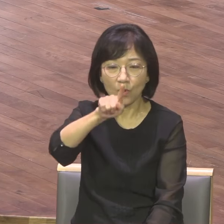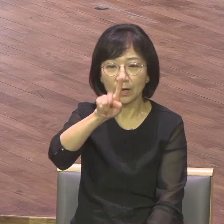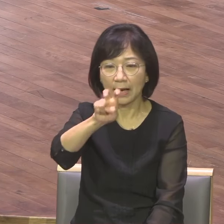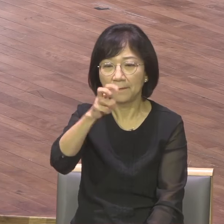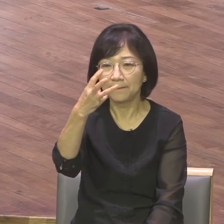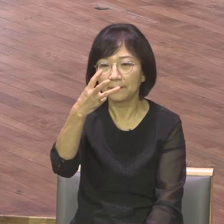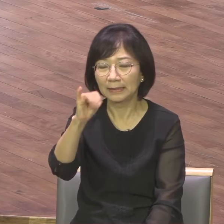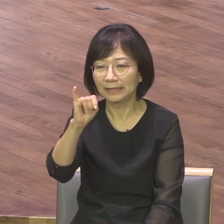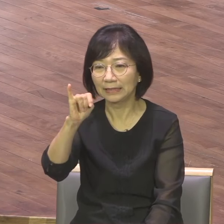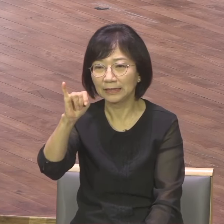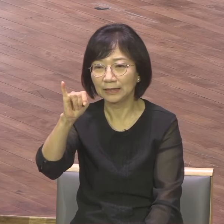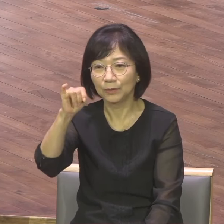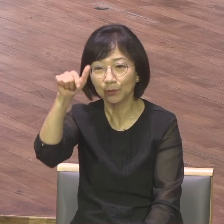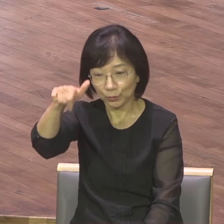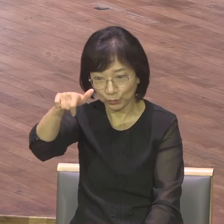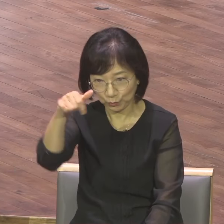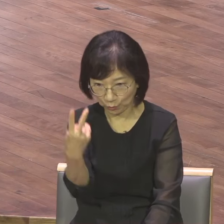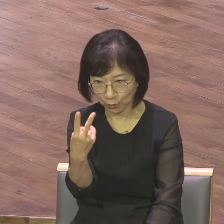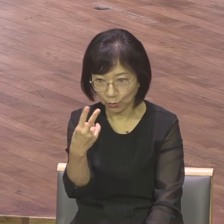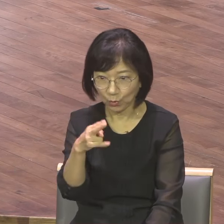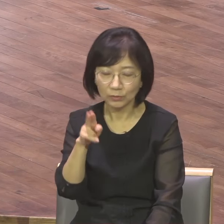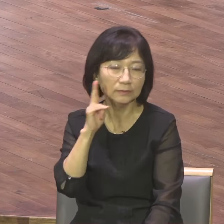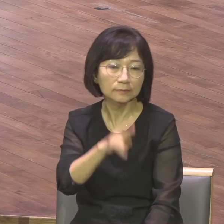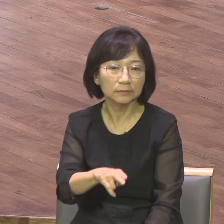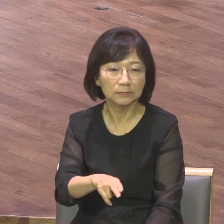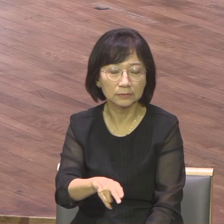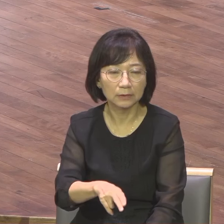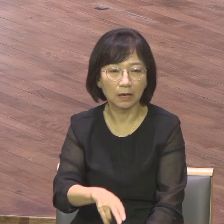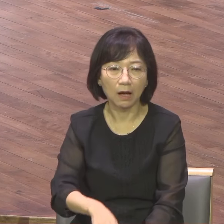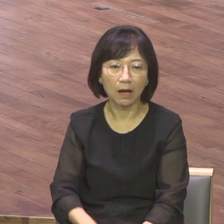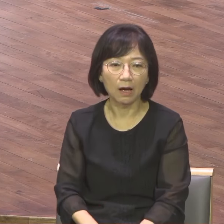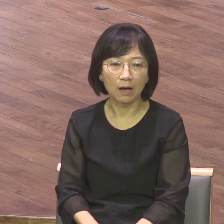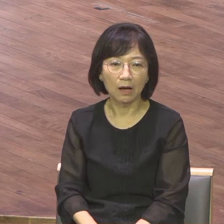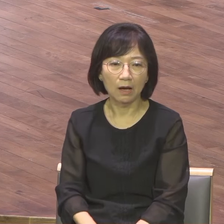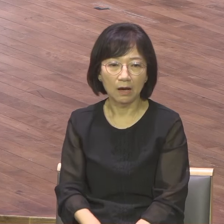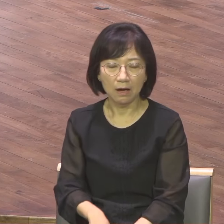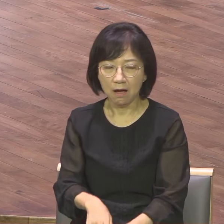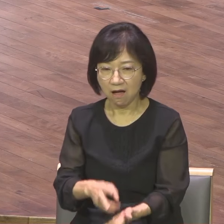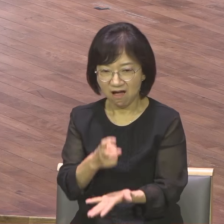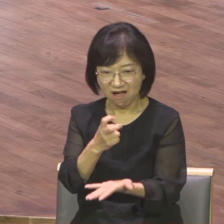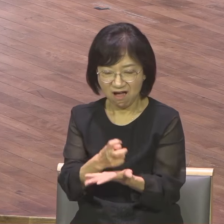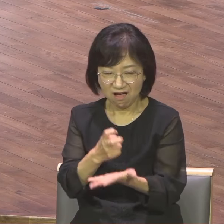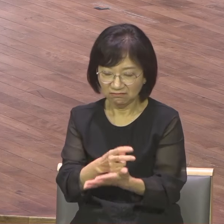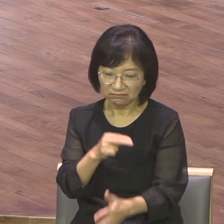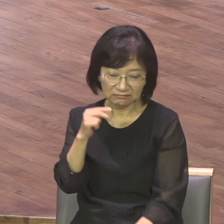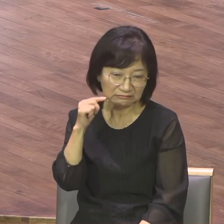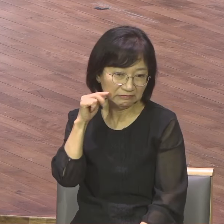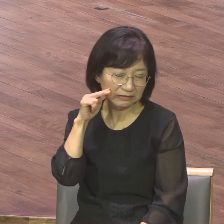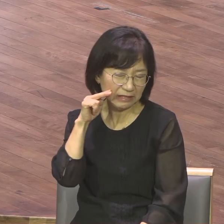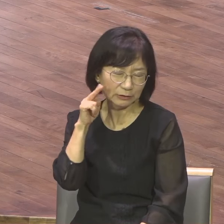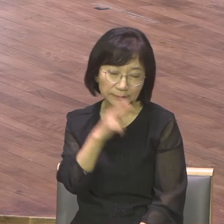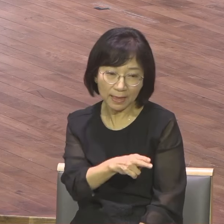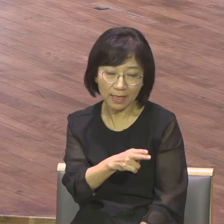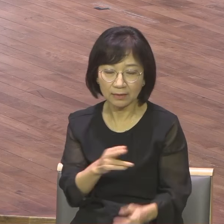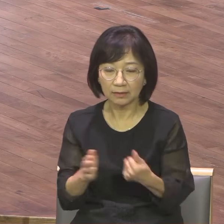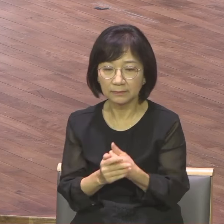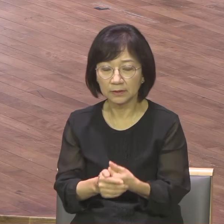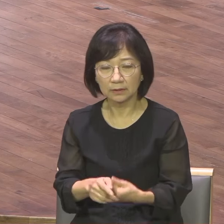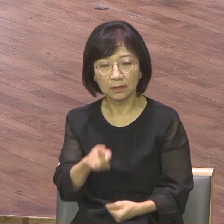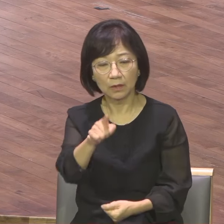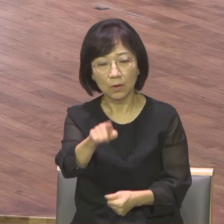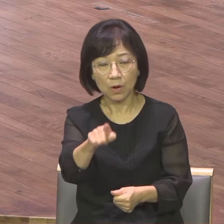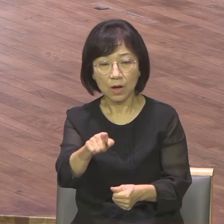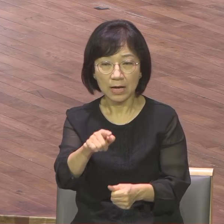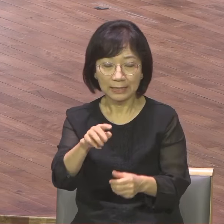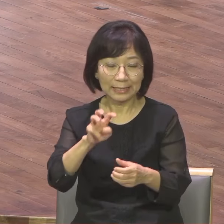제도입니다. 그래서 본부에서 파송하고 보내고 하기 때문에 너 오늘 그만둬, 그 자리에서 그만둬야 돼.